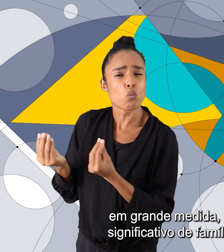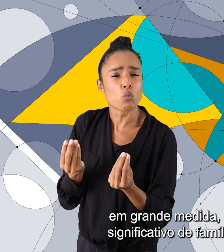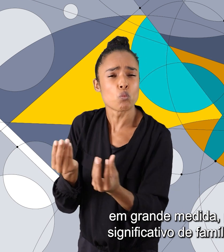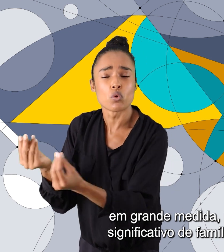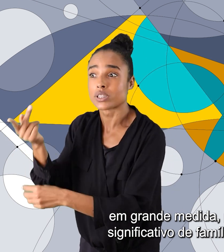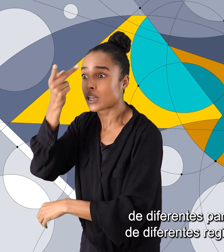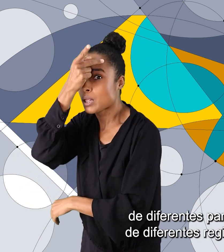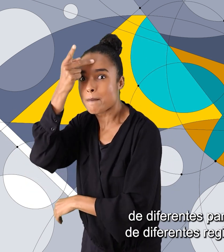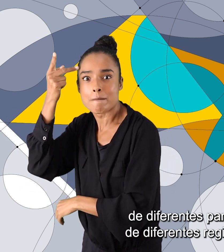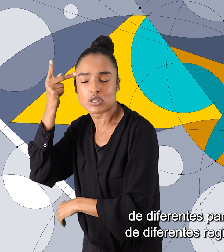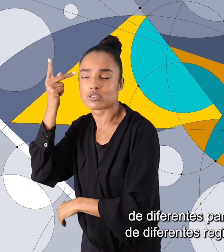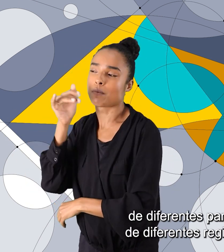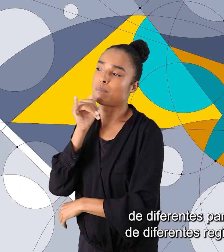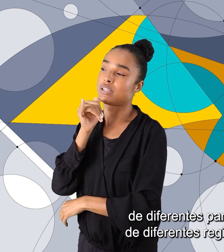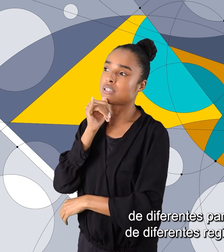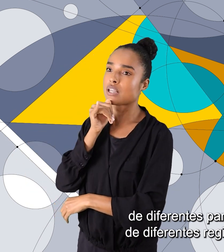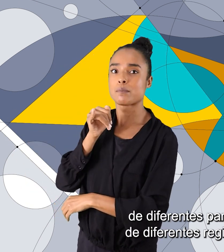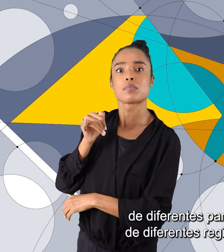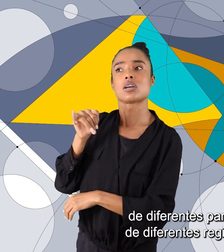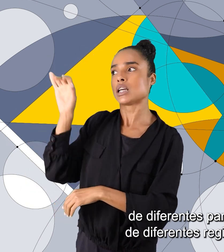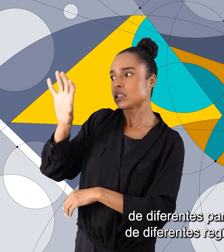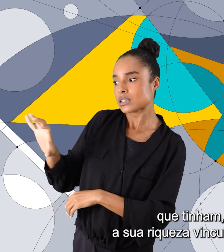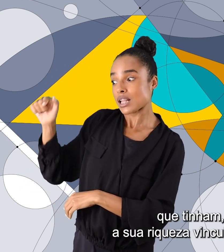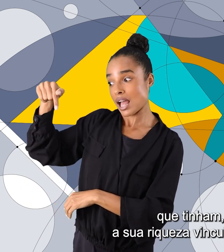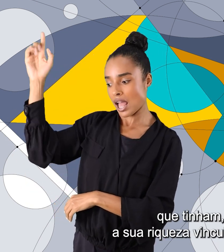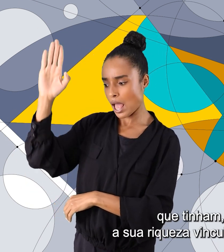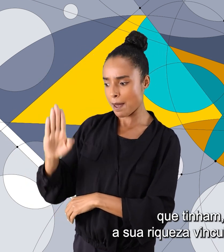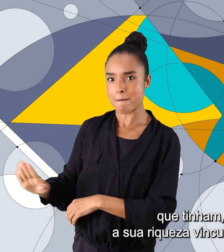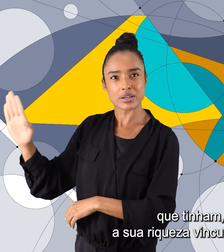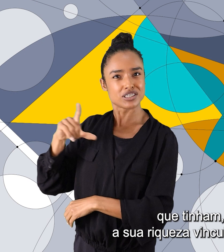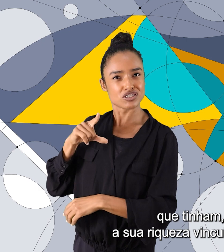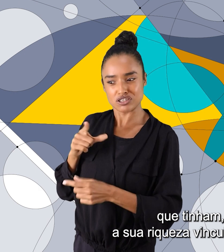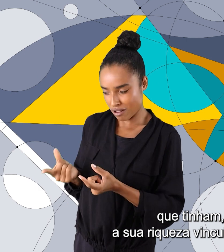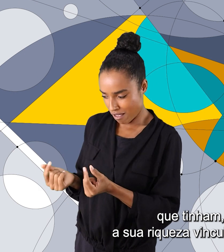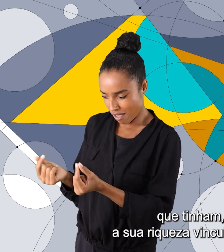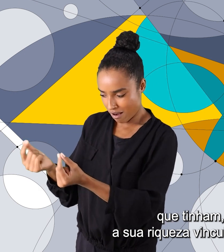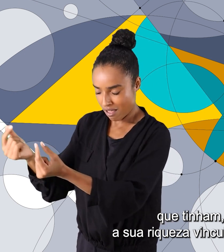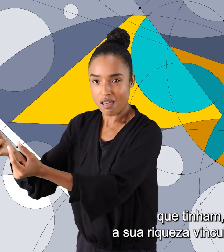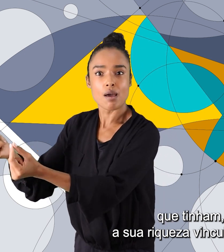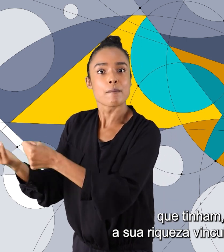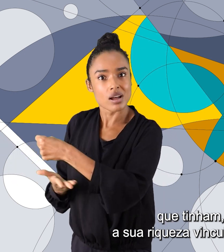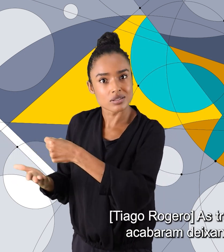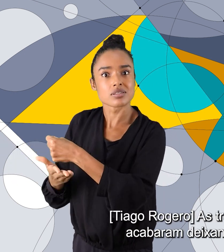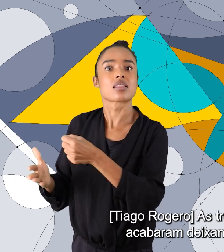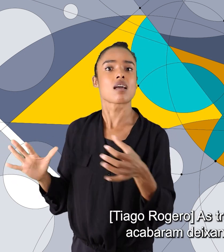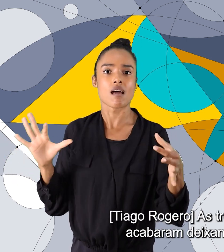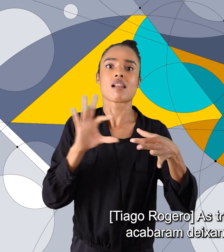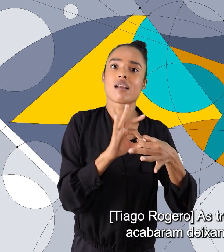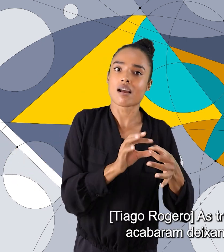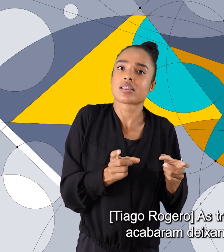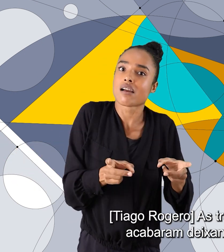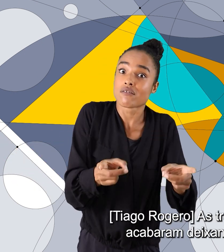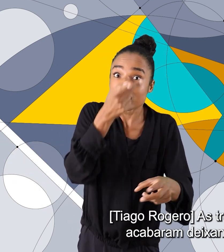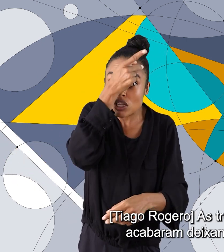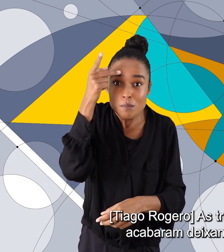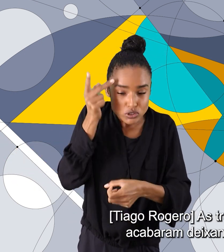famílias oligárquicas de diferentes partes do país, diferentes regiões do país, que tinham, enfim, a sua riqueza vinculada ao tráfico. As